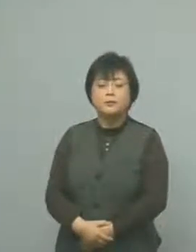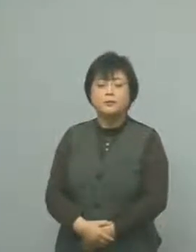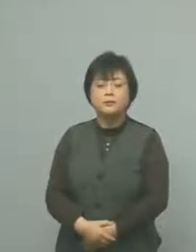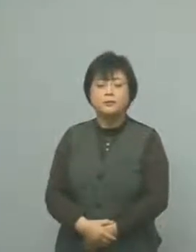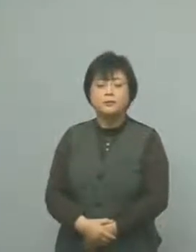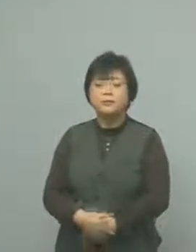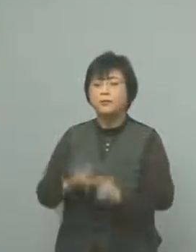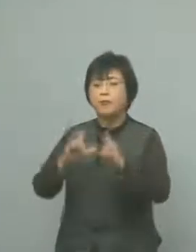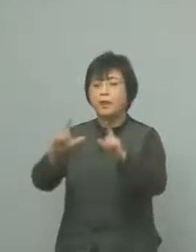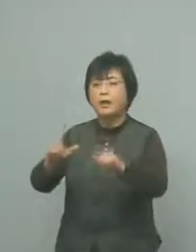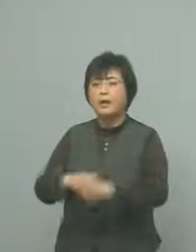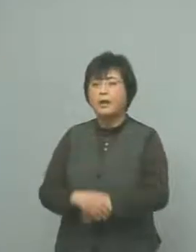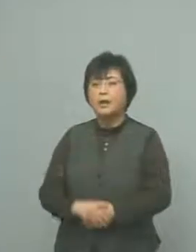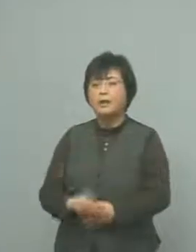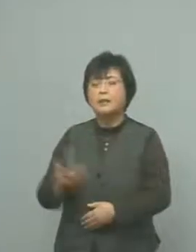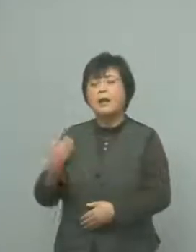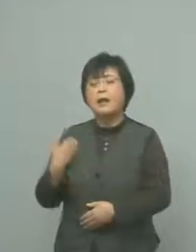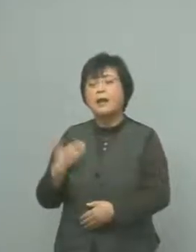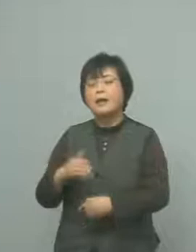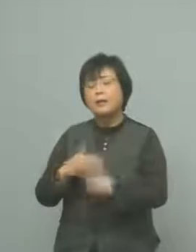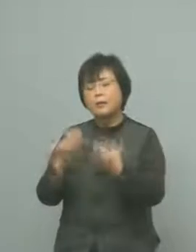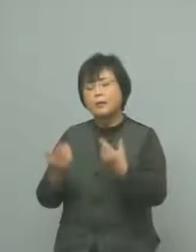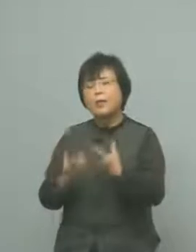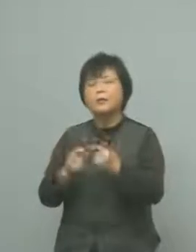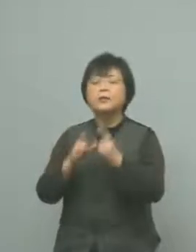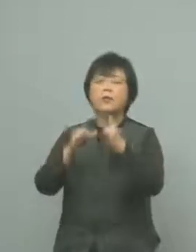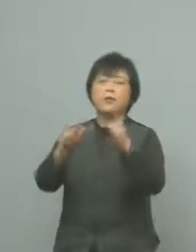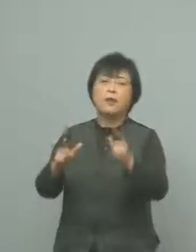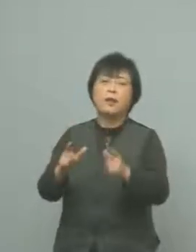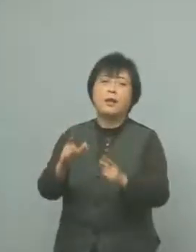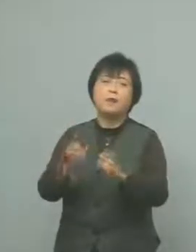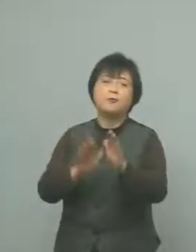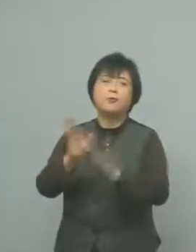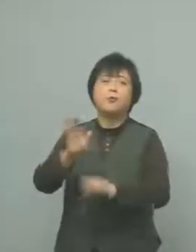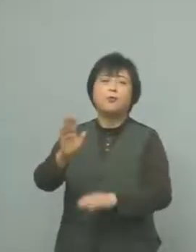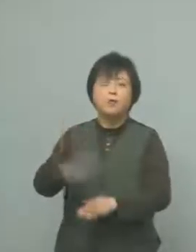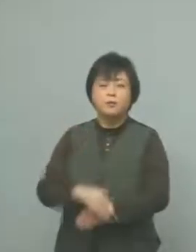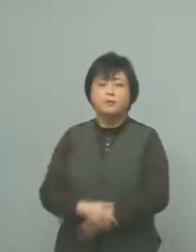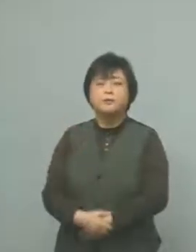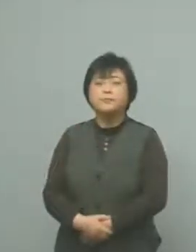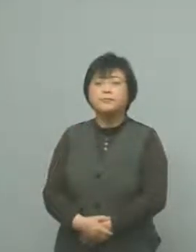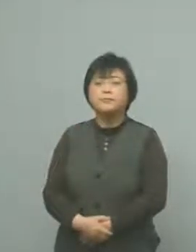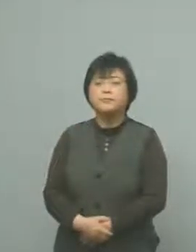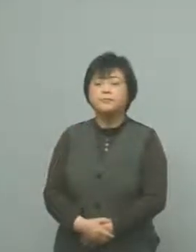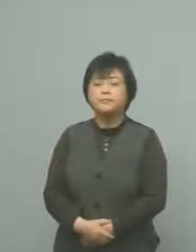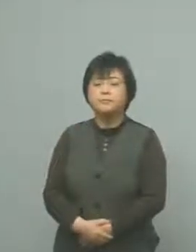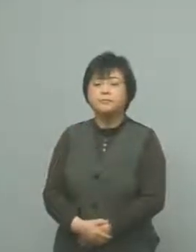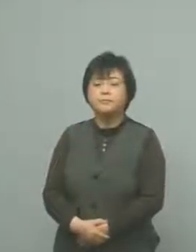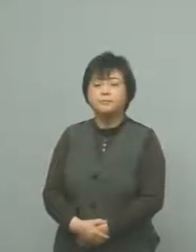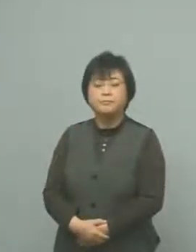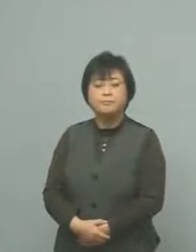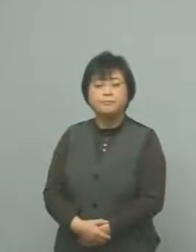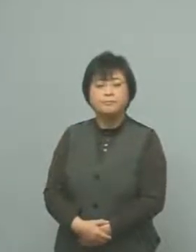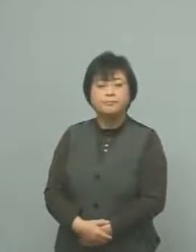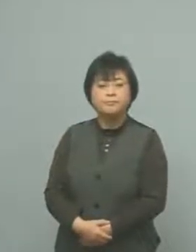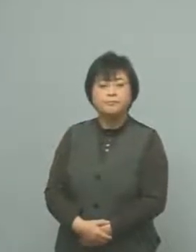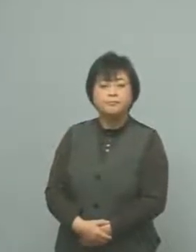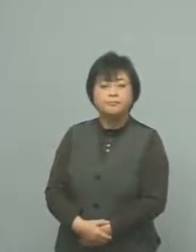く前回と同じお答えしかできないという状況であります。まだちょっ